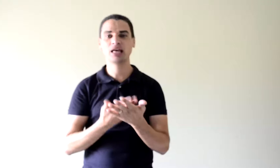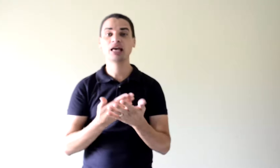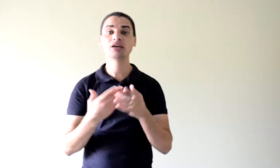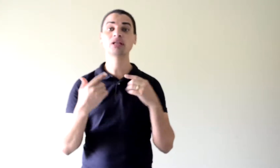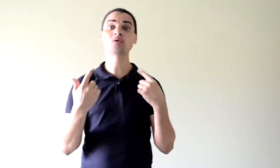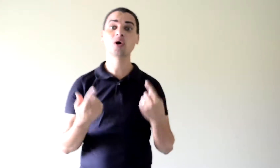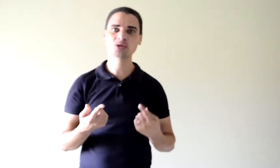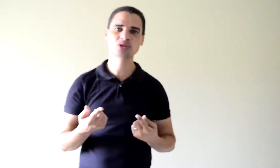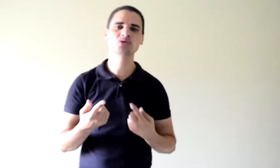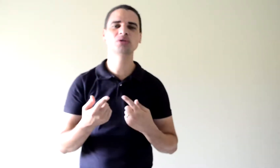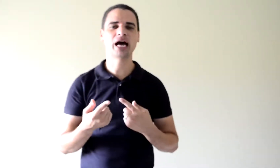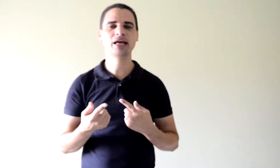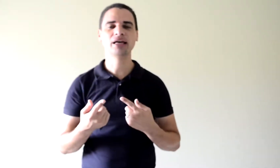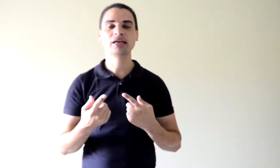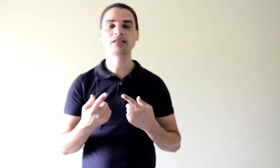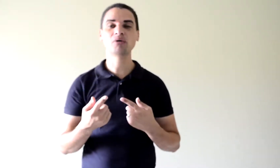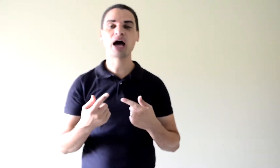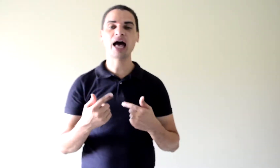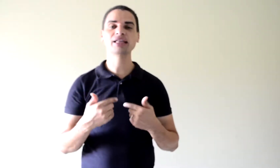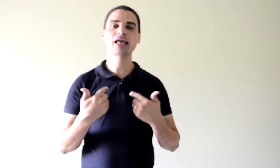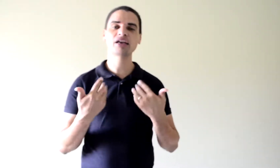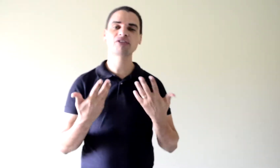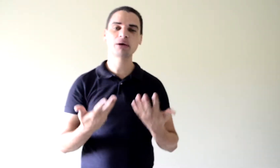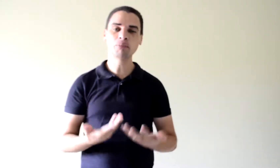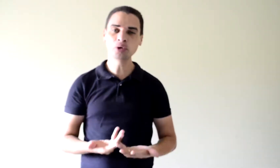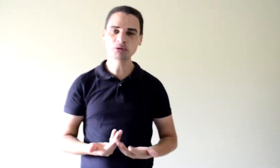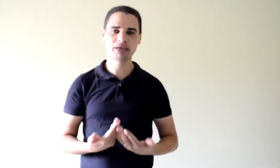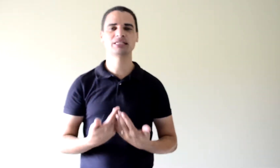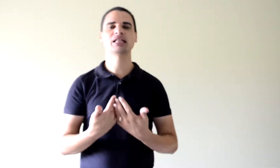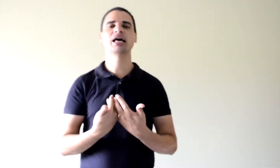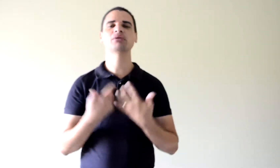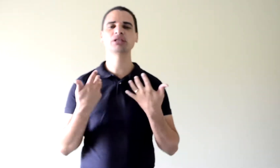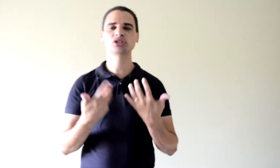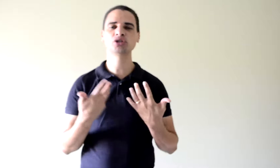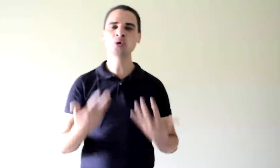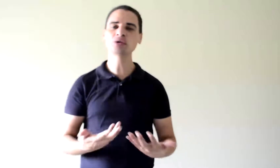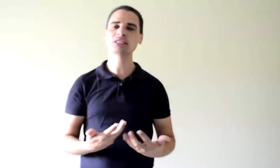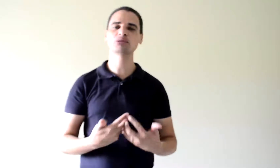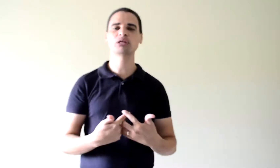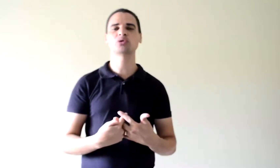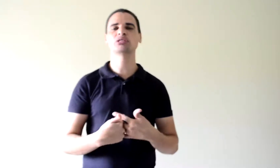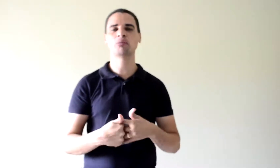Eu não gosto de estudar. Então a ideia fica muito mais clara quando a gente usa as expressões não